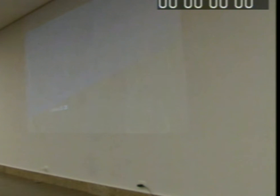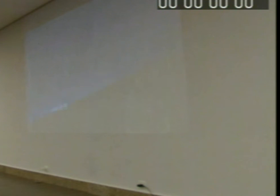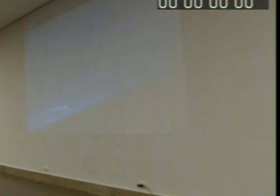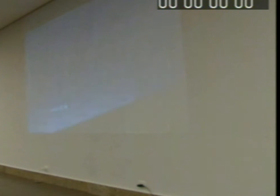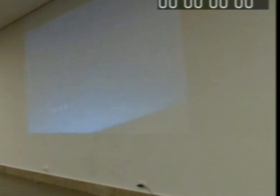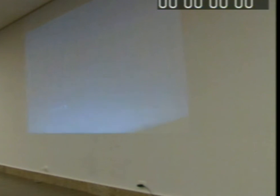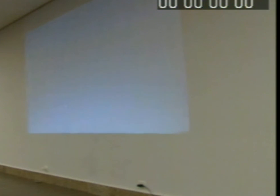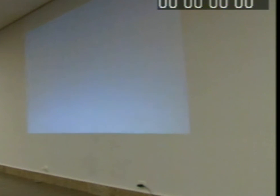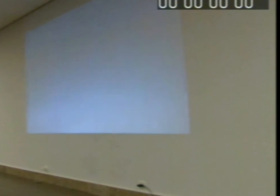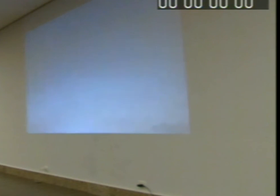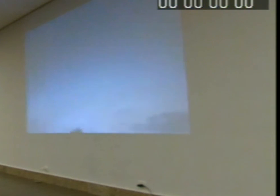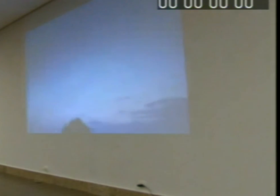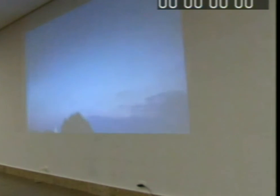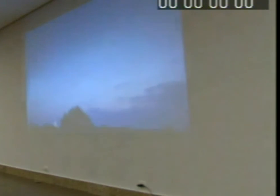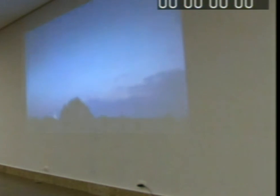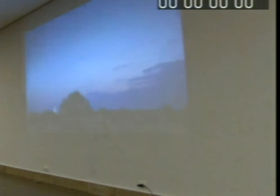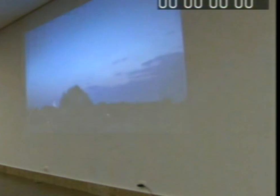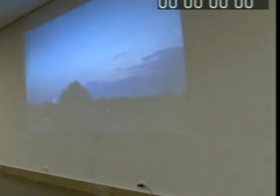ES